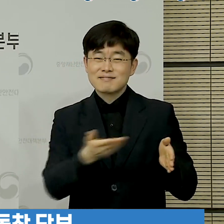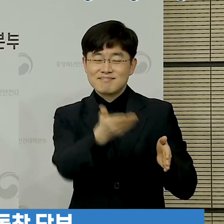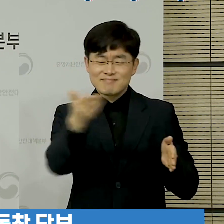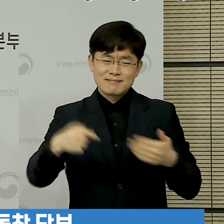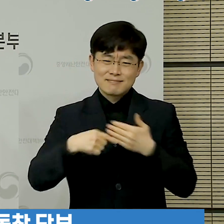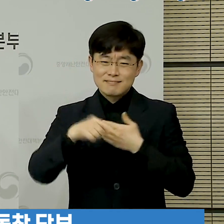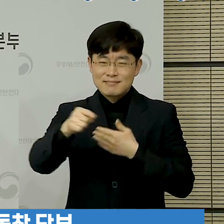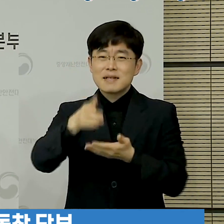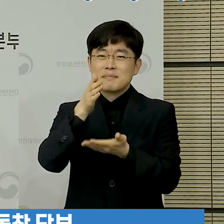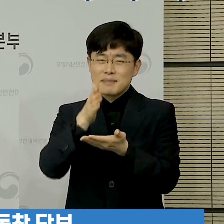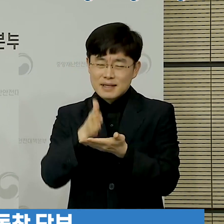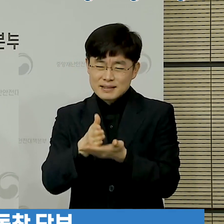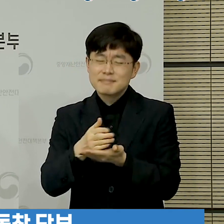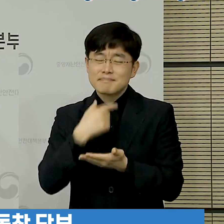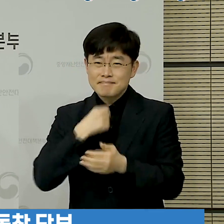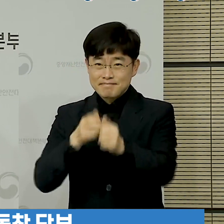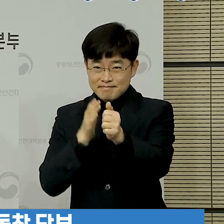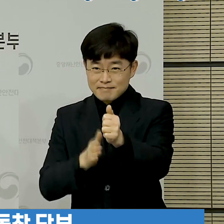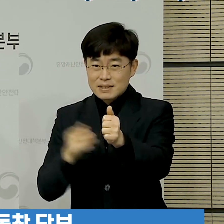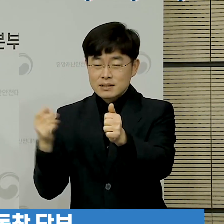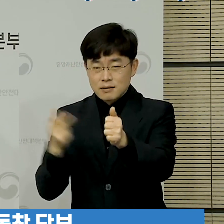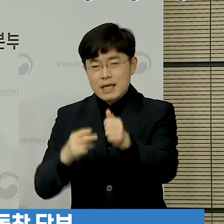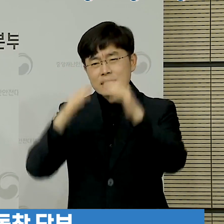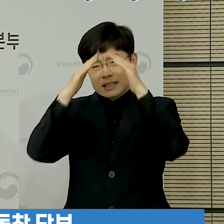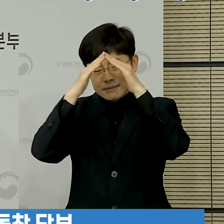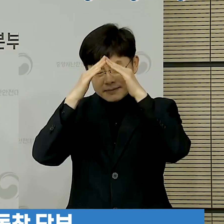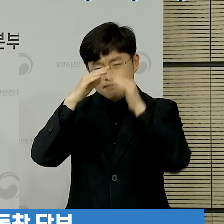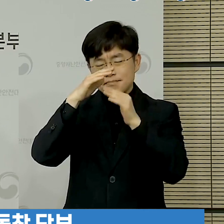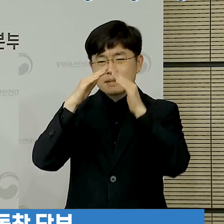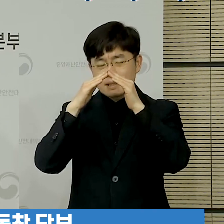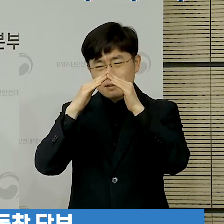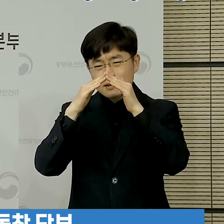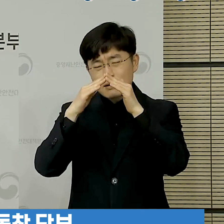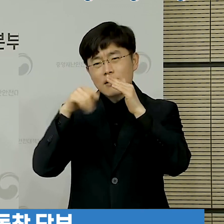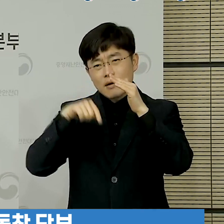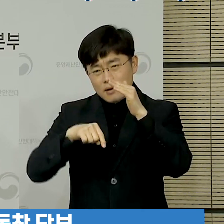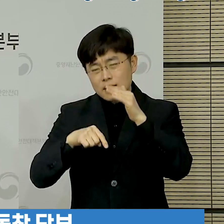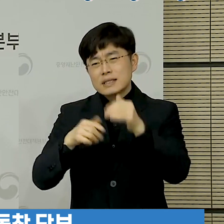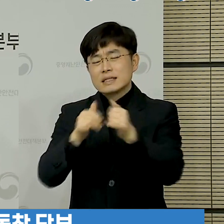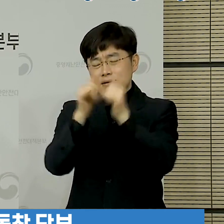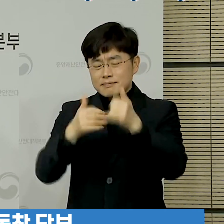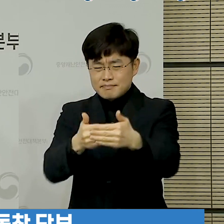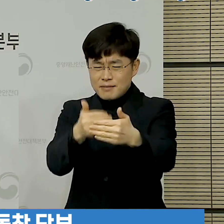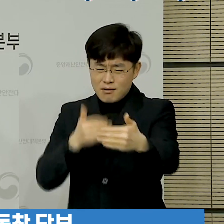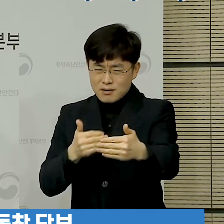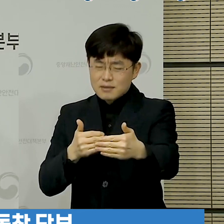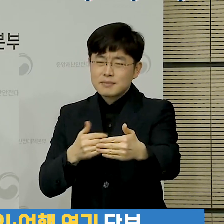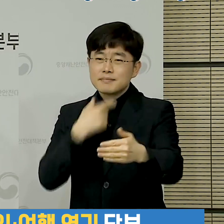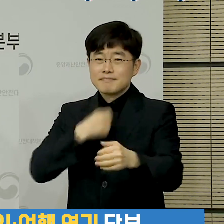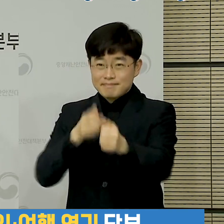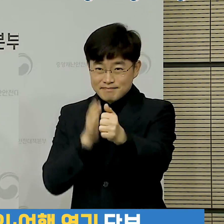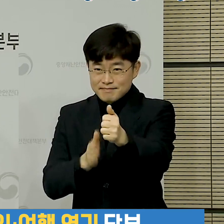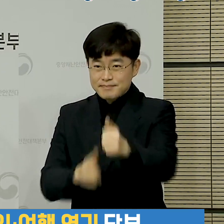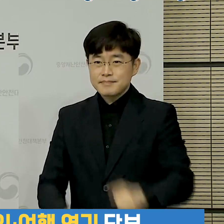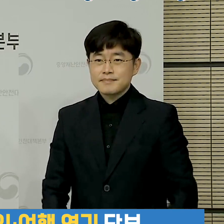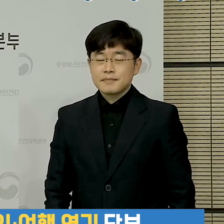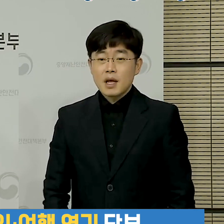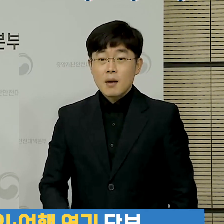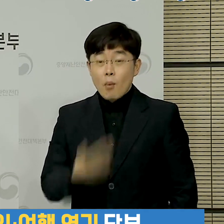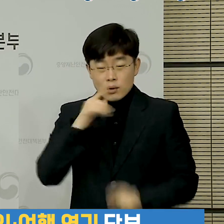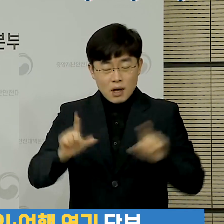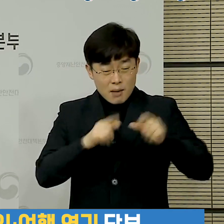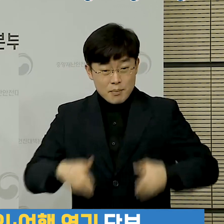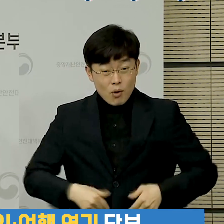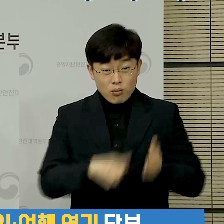외출을 자제하시고 최대한 집안에 머물며 사회적 거리두기 실천에 힘써 주시기 바랍니다. 생필품